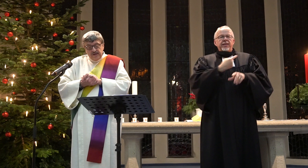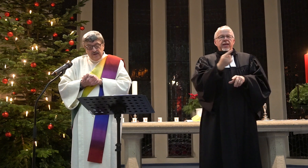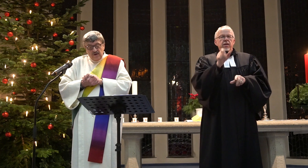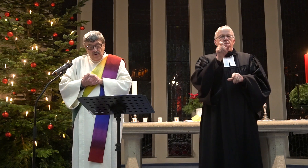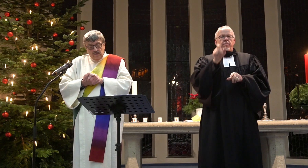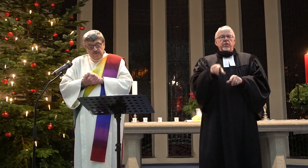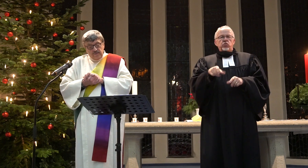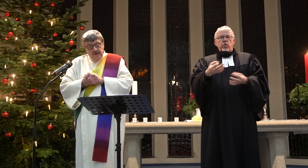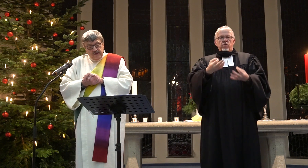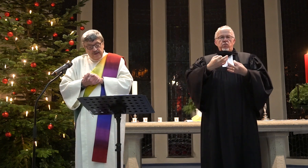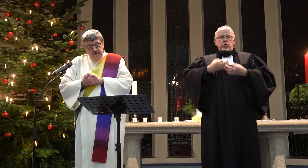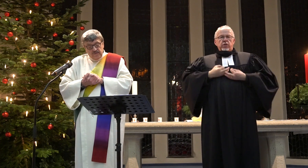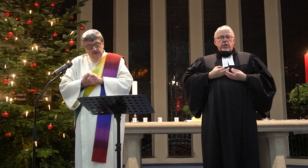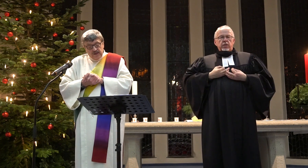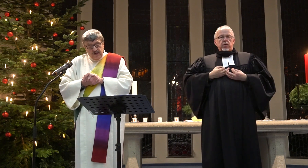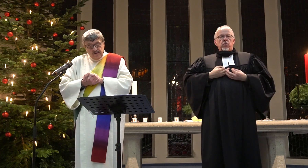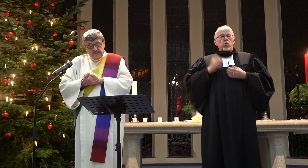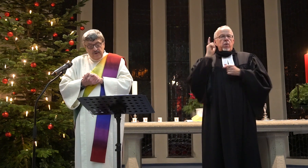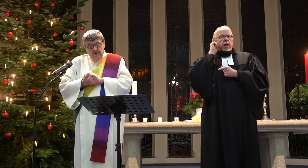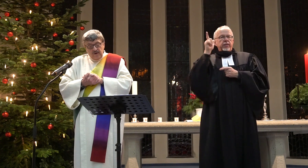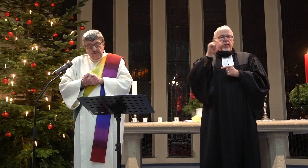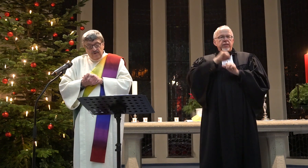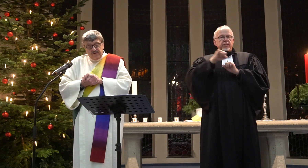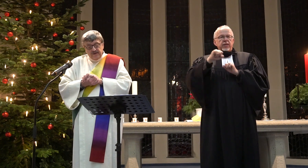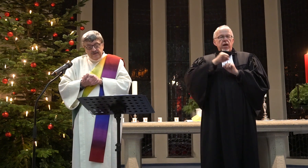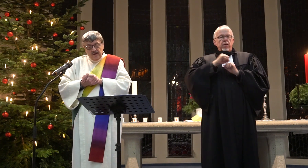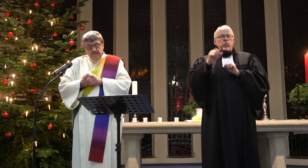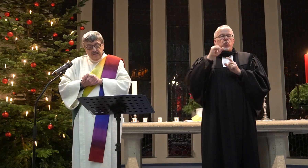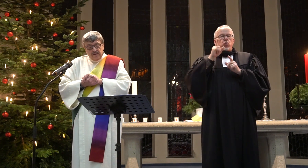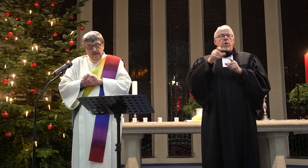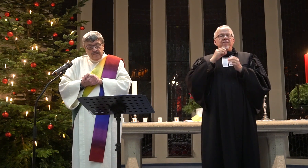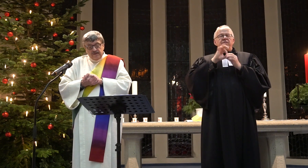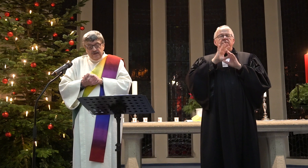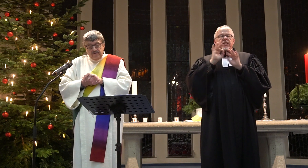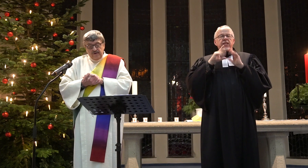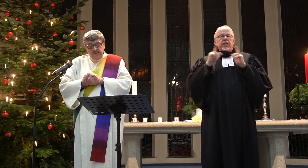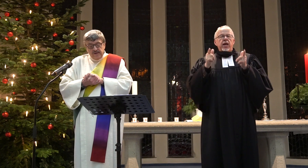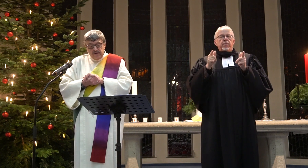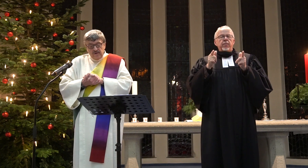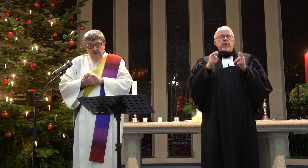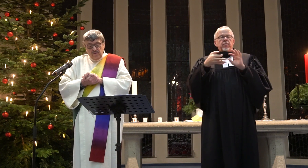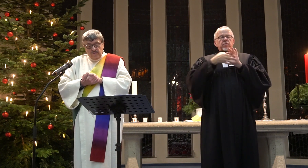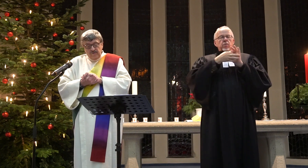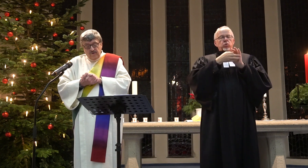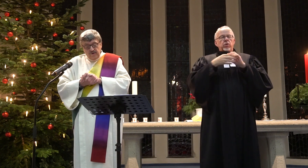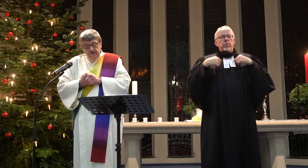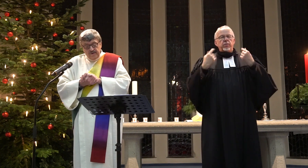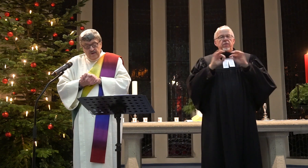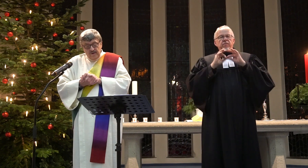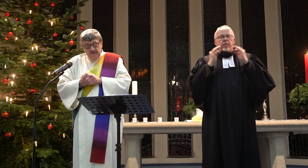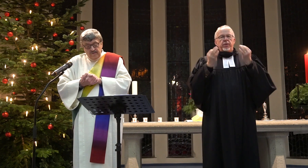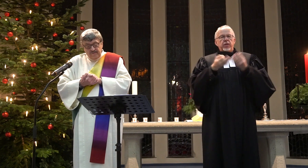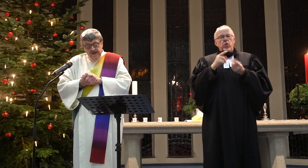für sich und über Handy, über Skype, über FaceTime mit seiner Familie oder